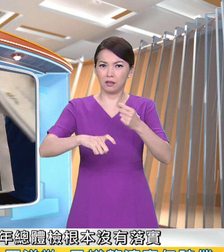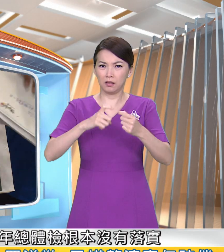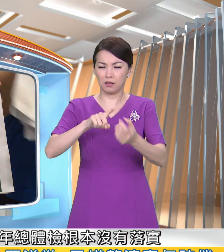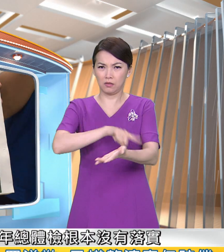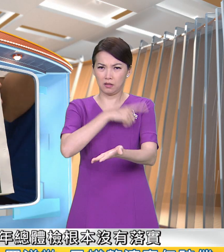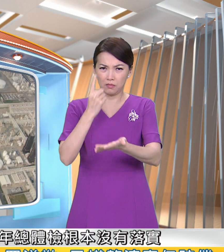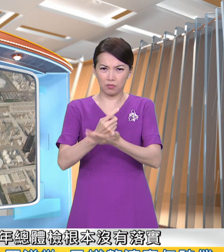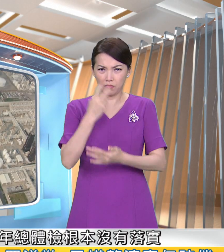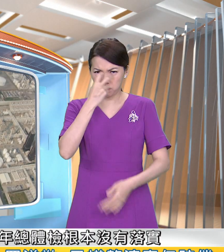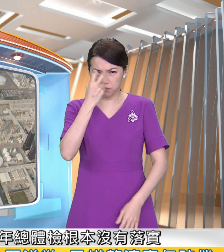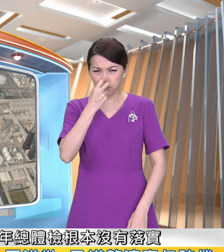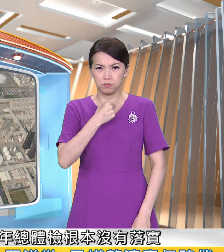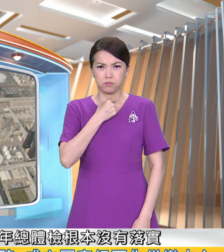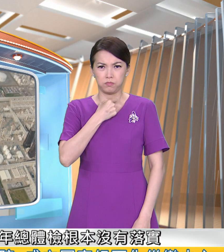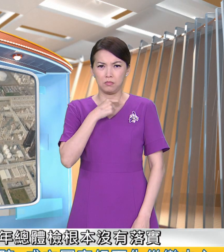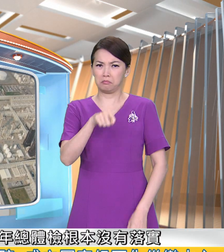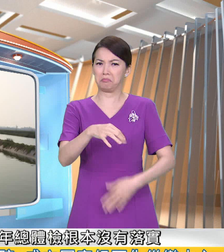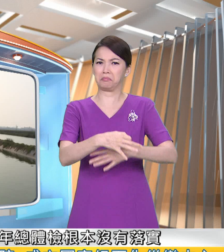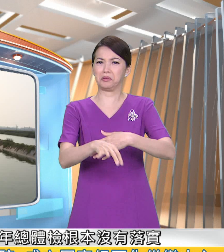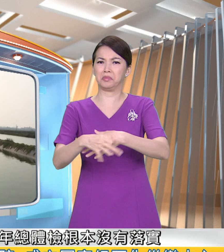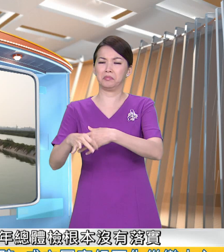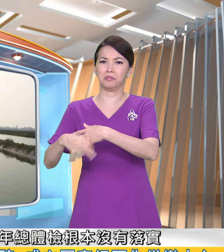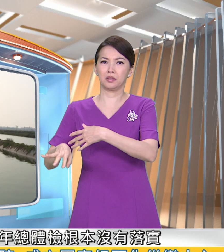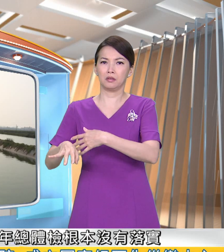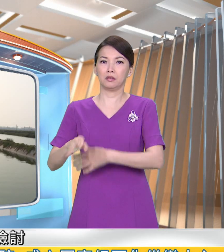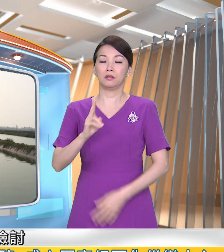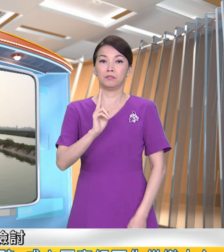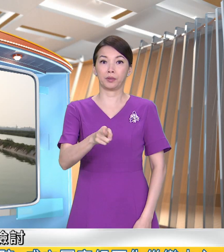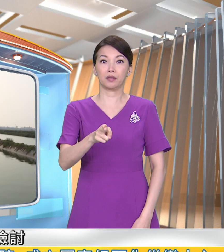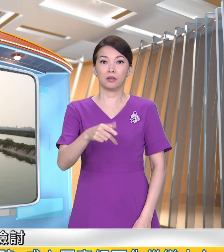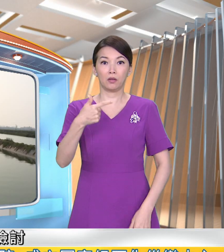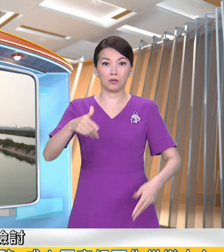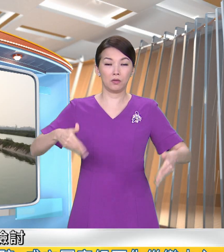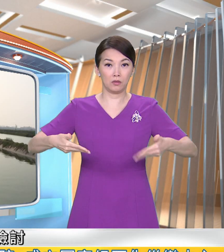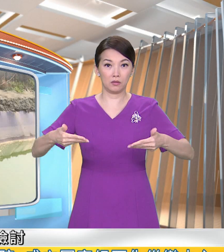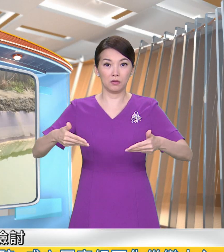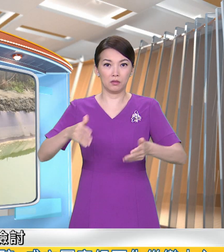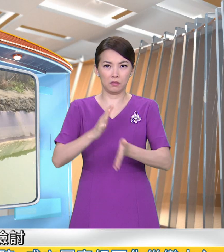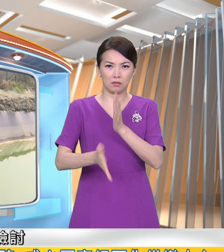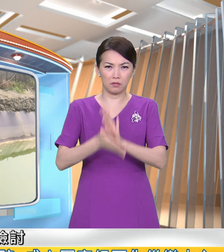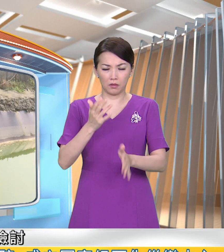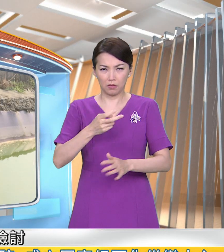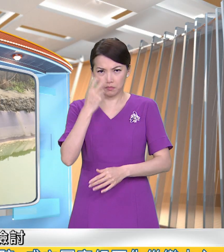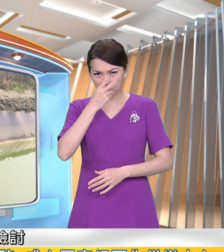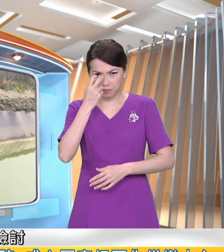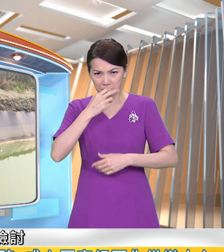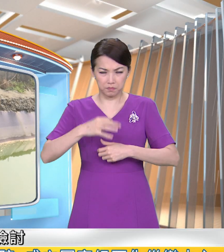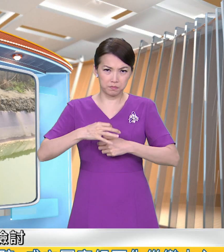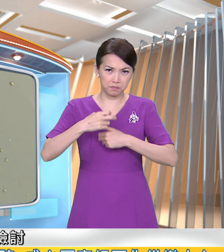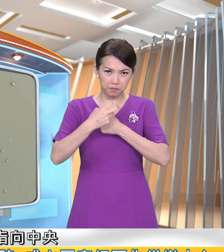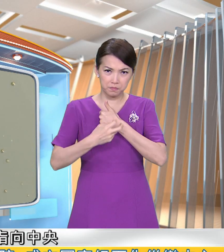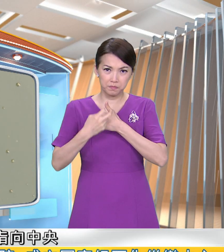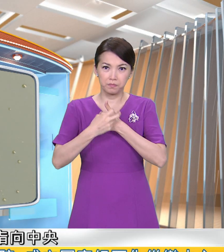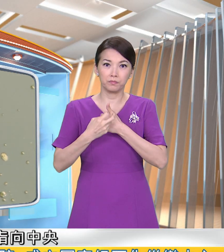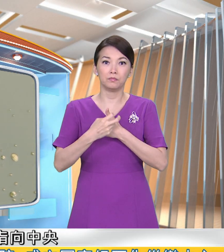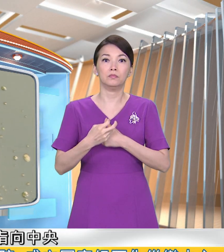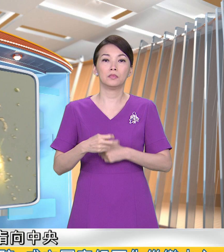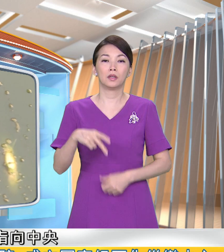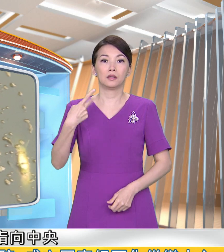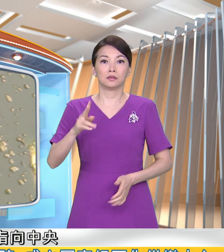体检根本没有落实，要求六轻重新检讨，同时也将